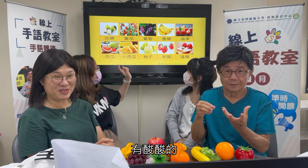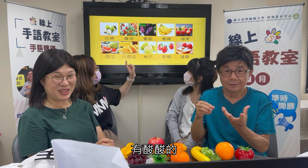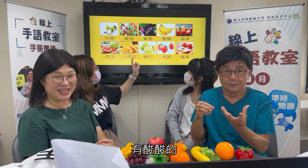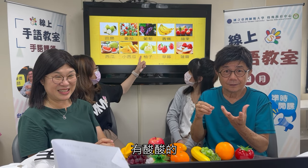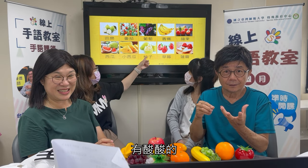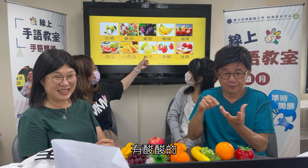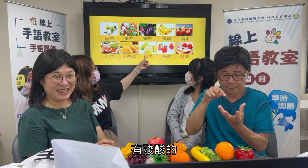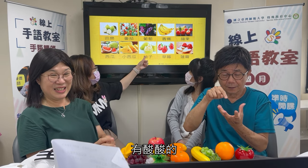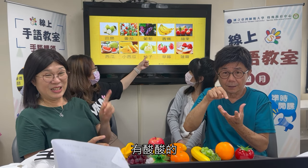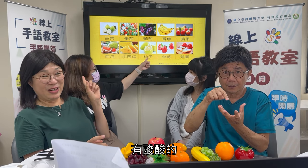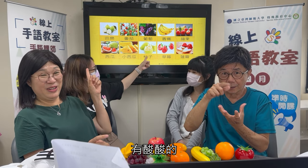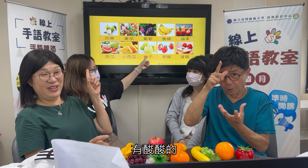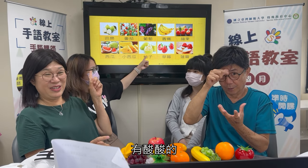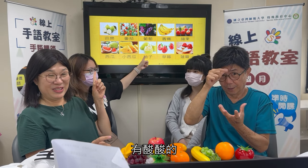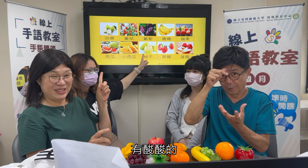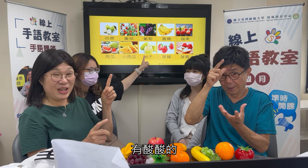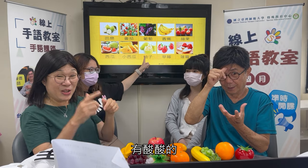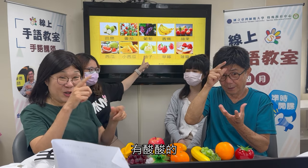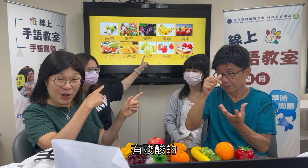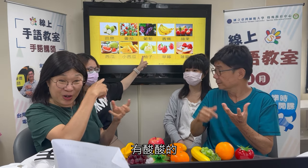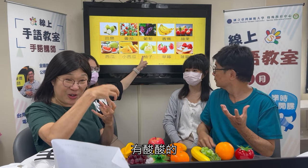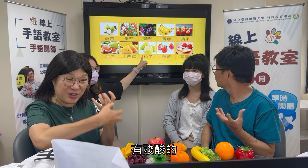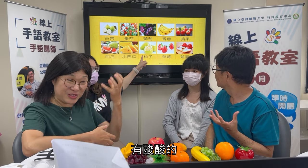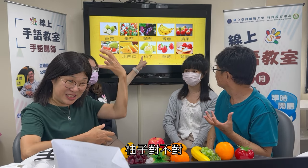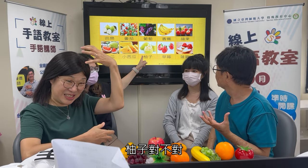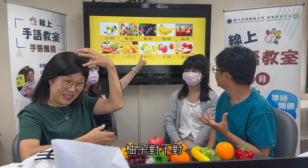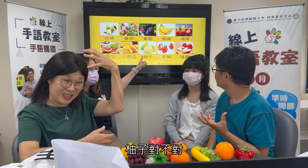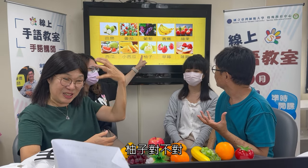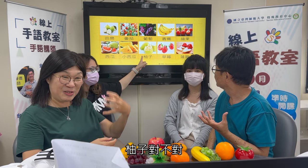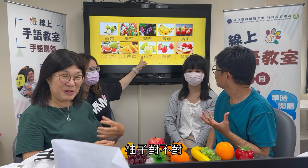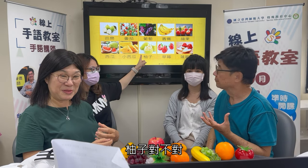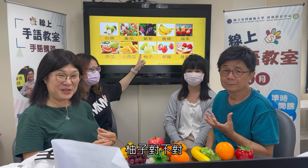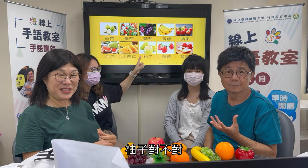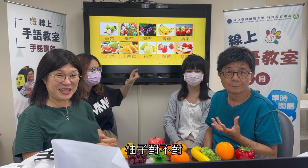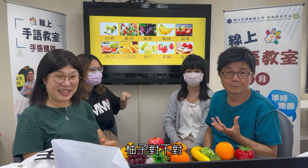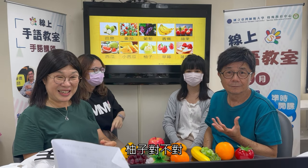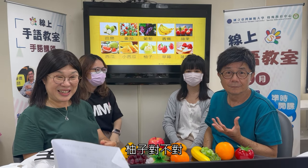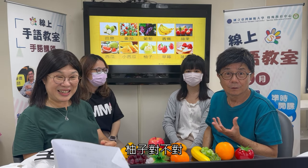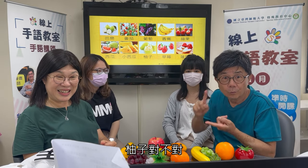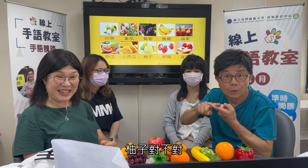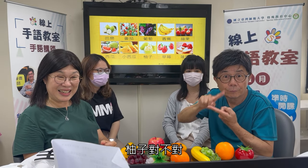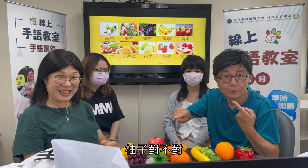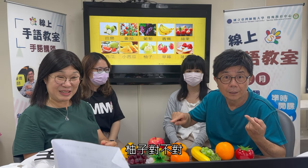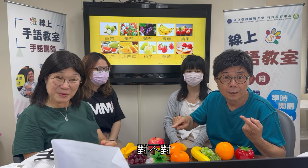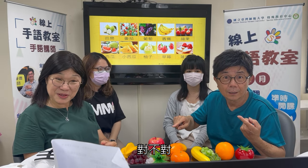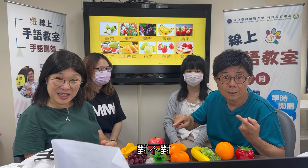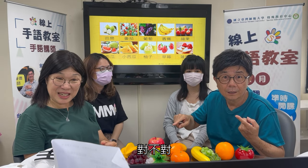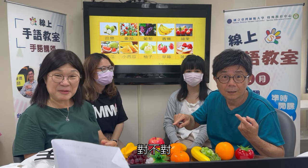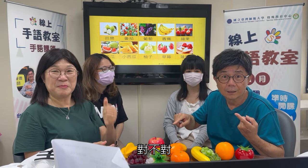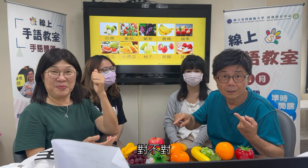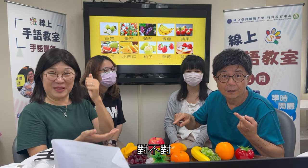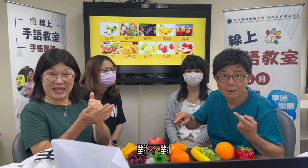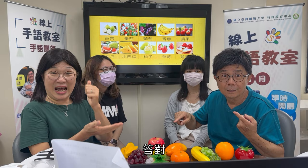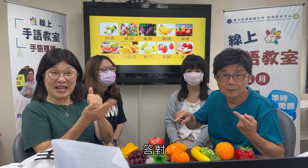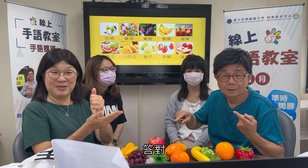的，哎，柚子，对不对？对不对？答对